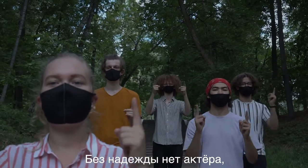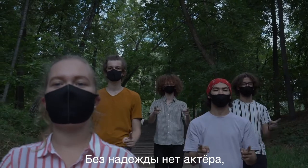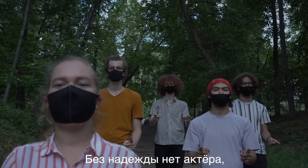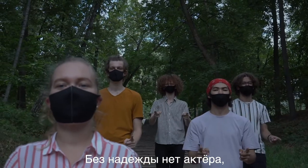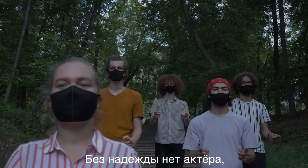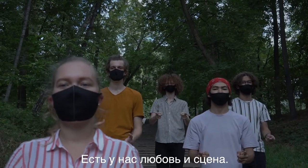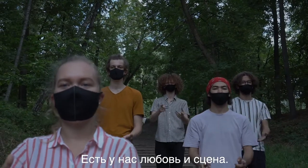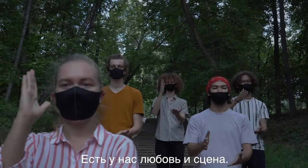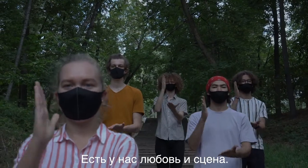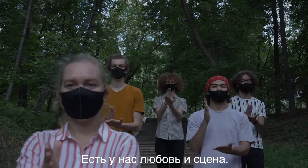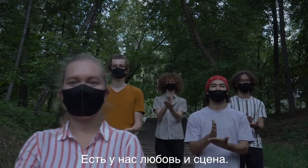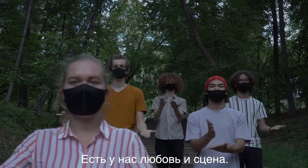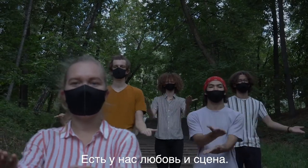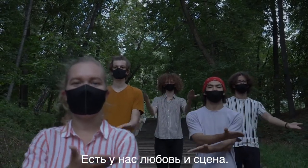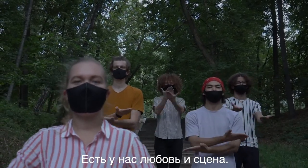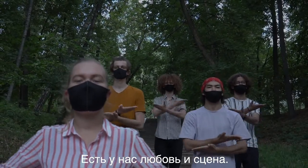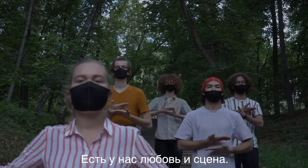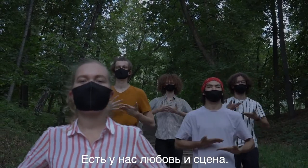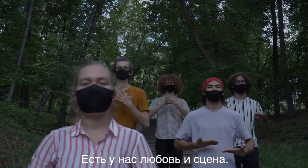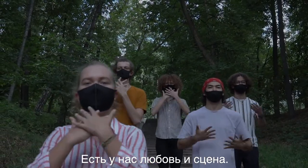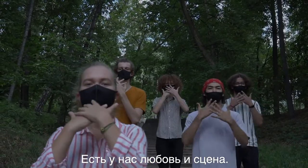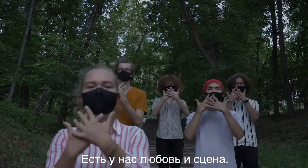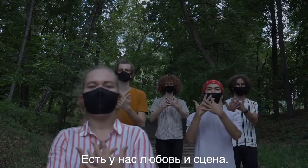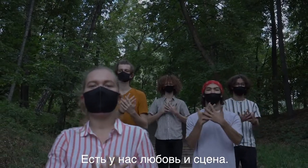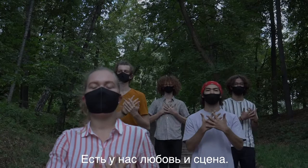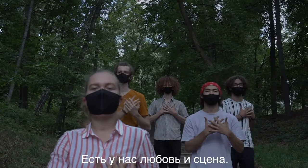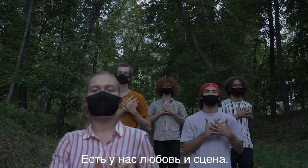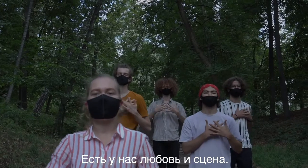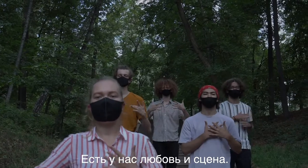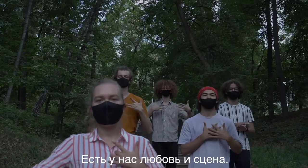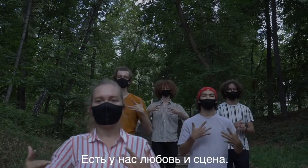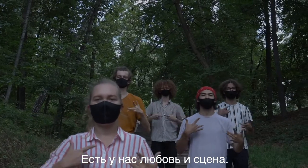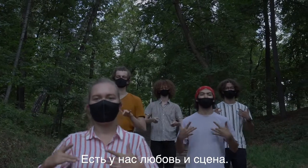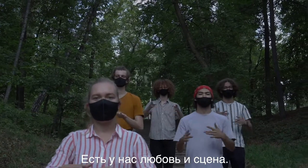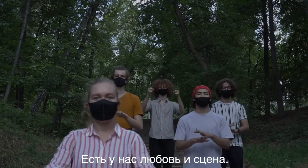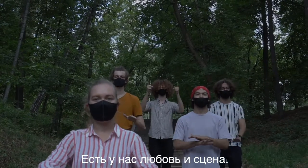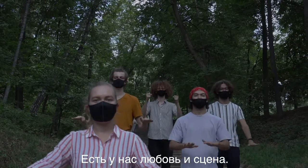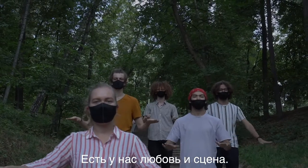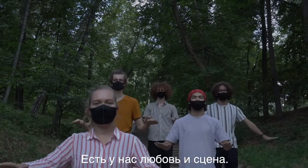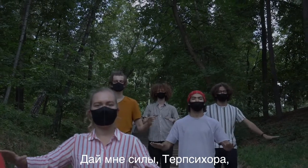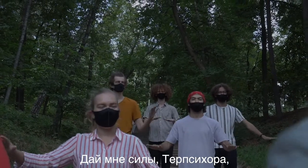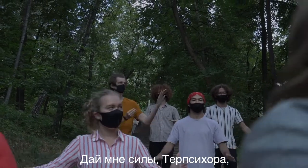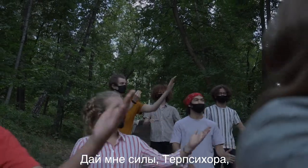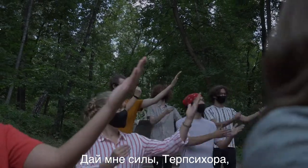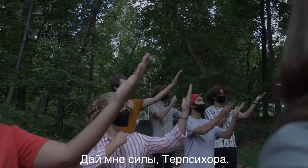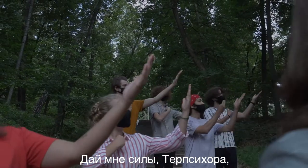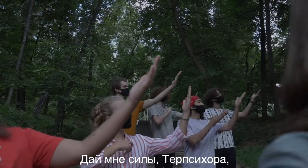актера, есть у нас любовь и сцена. Дай